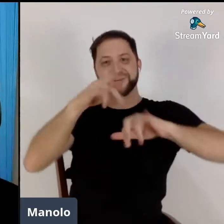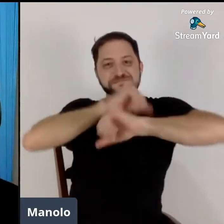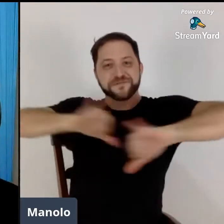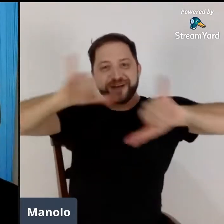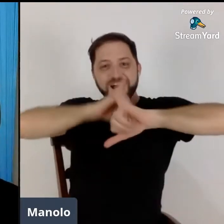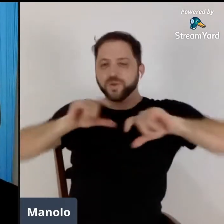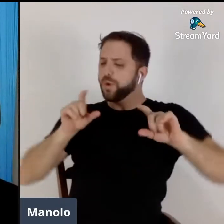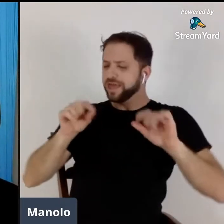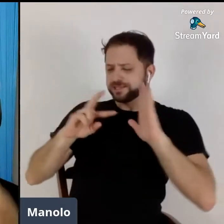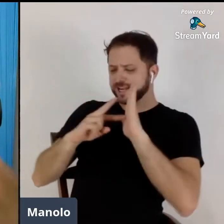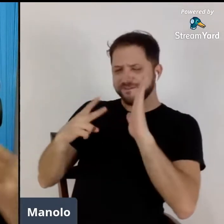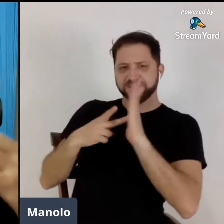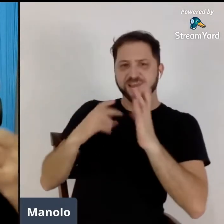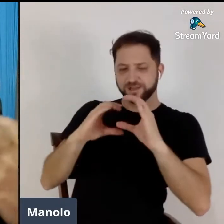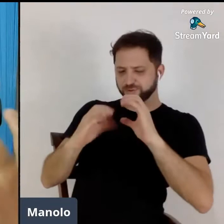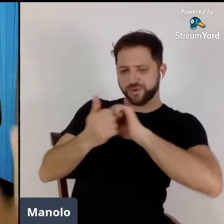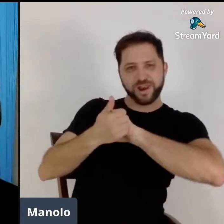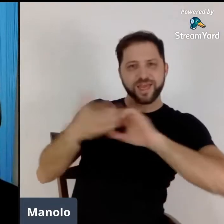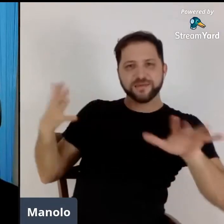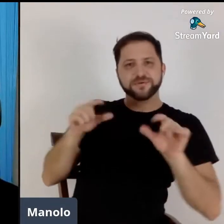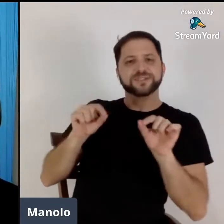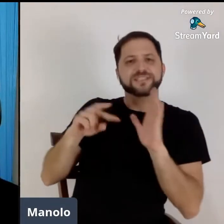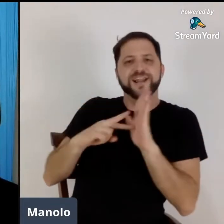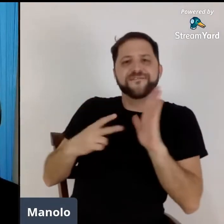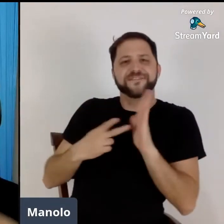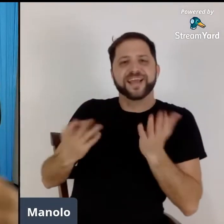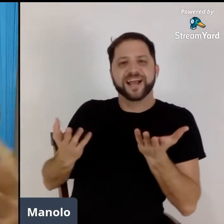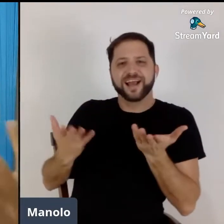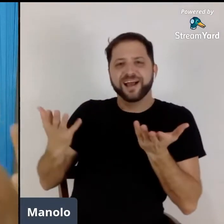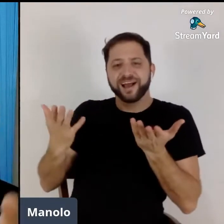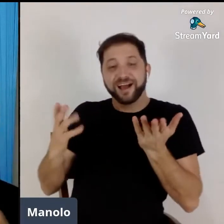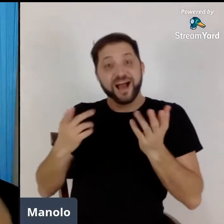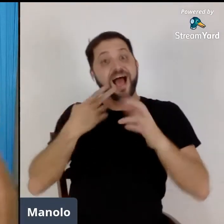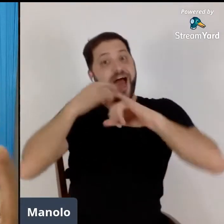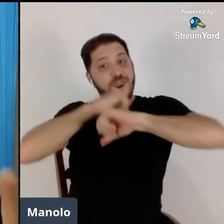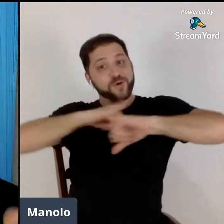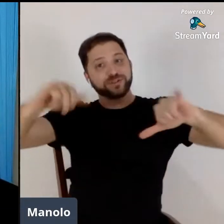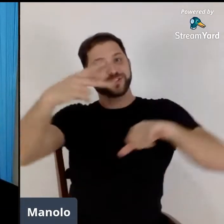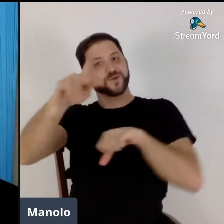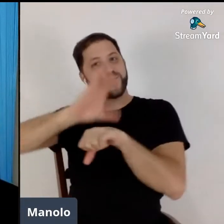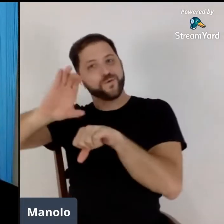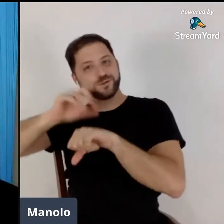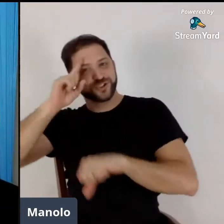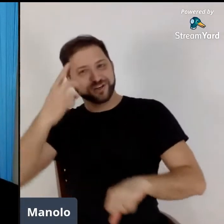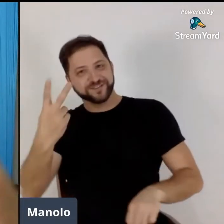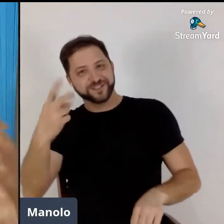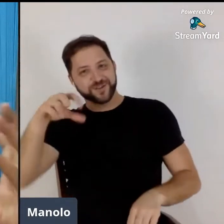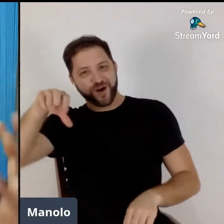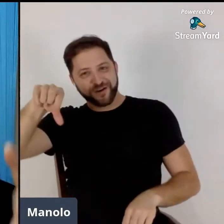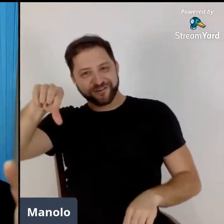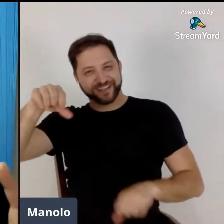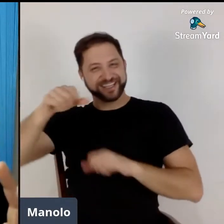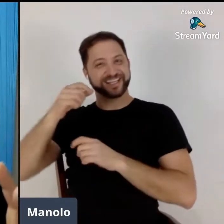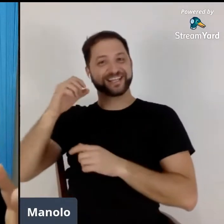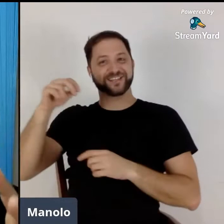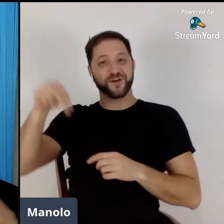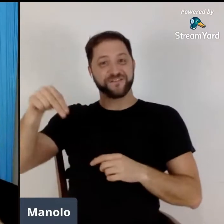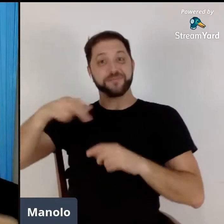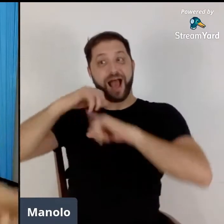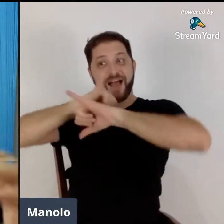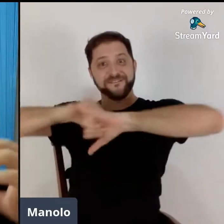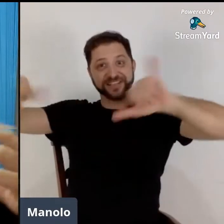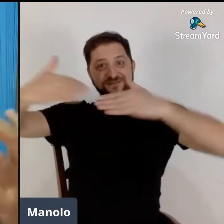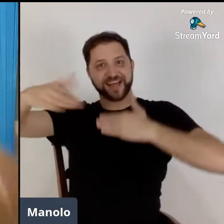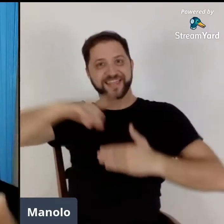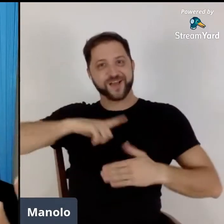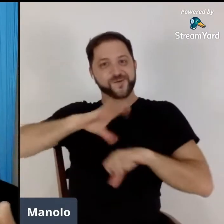Fala sobre o seu canal, fala sobre o Duolibras, anuncia o teu curso do dia 29. Fica à vontade para